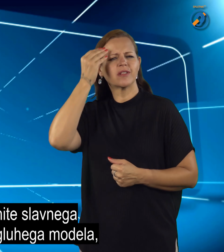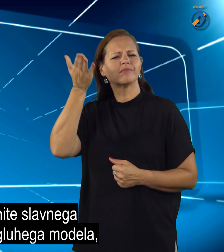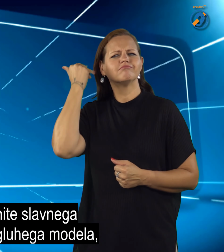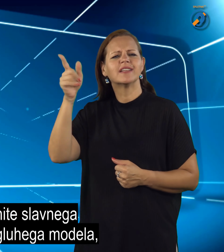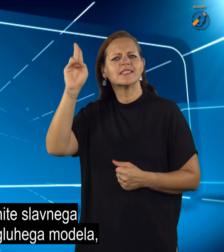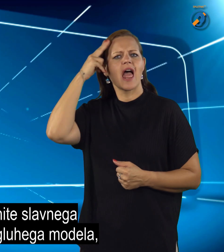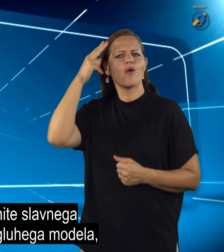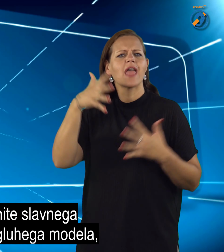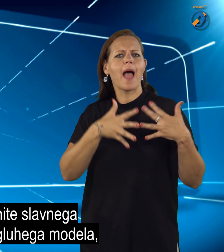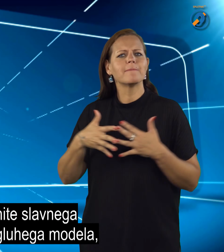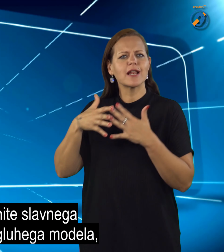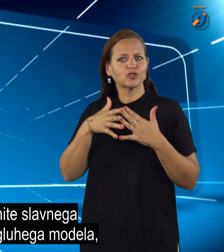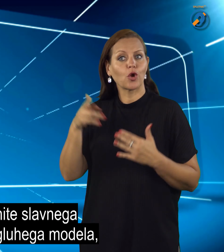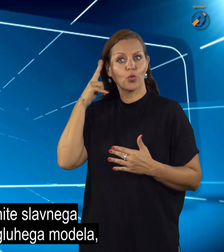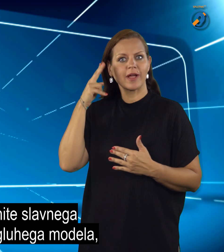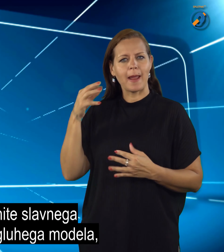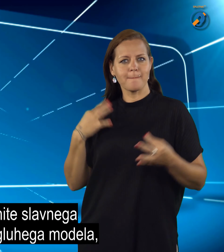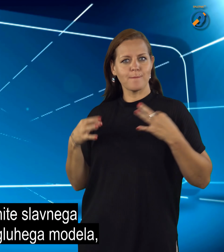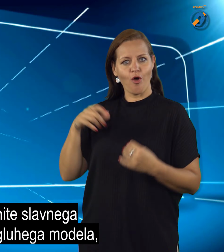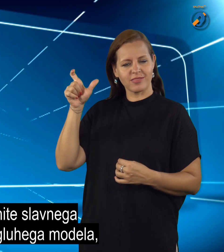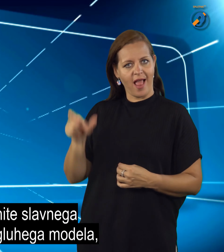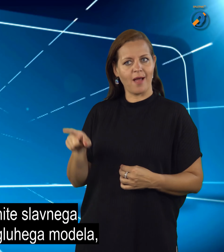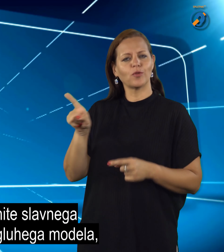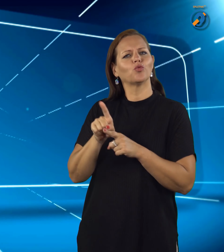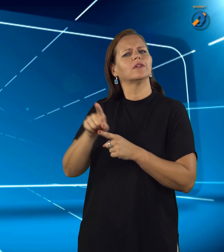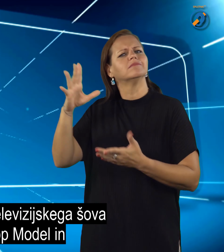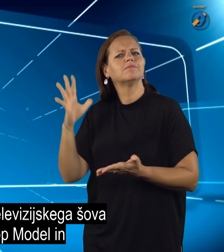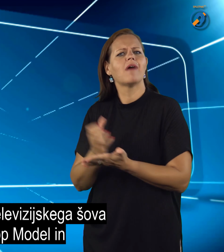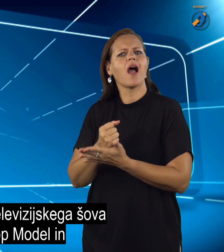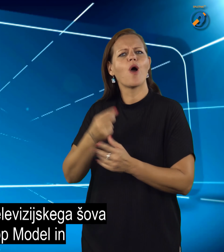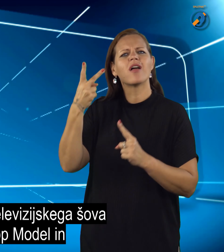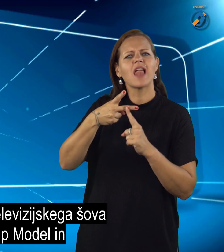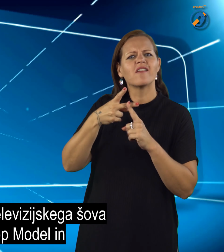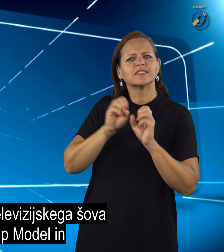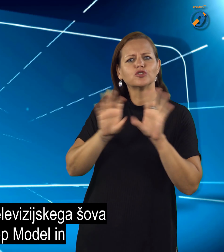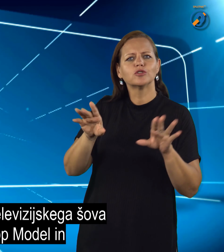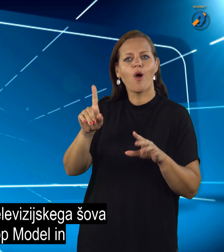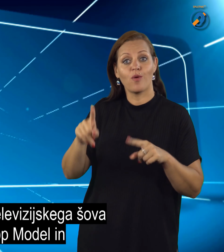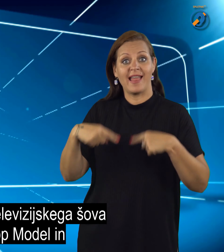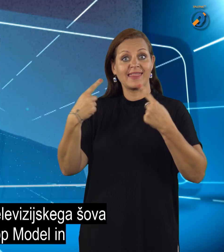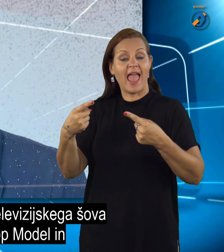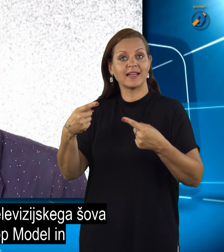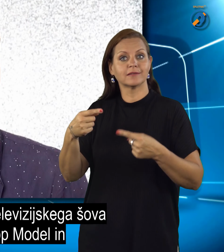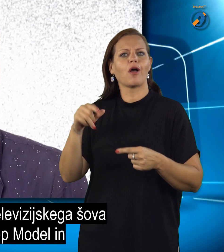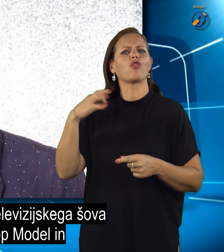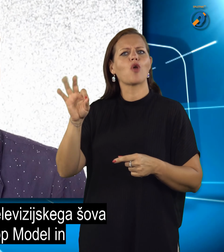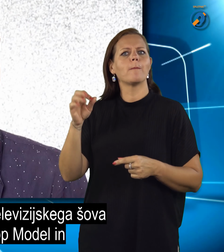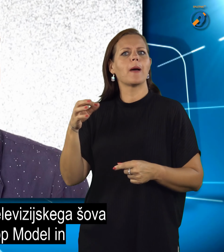Se spomnite slavnega ameriškega gluhega modela, zmagovalca televizijskega šova Next Top Model in Zvezde